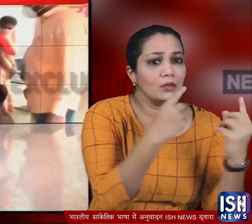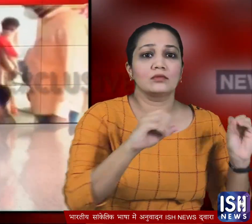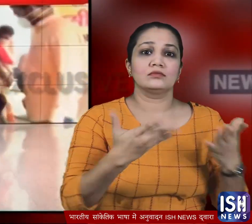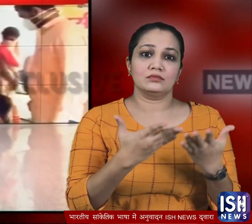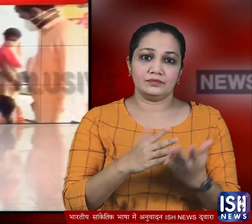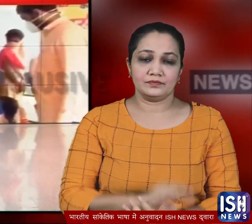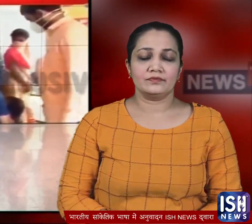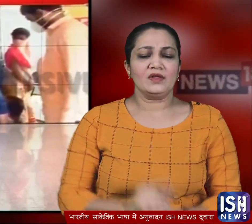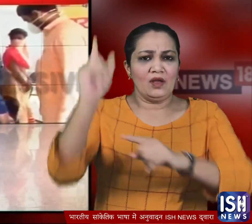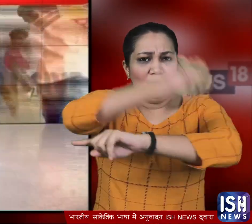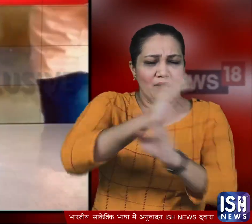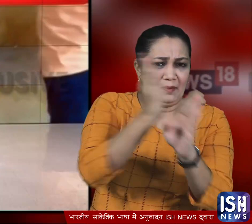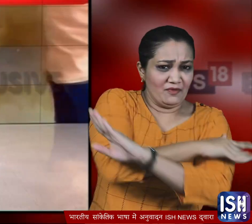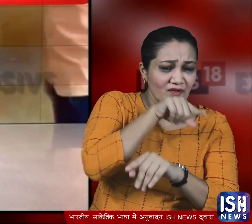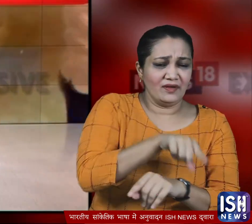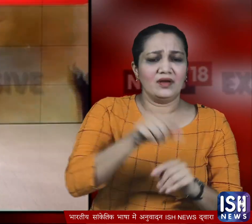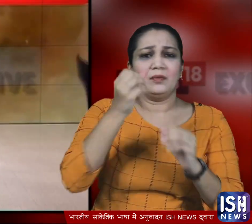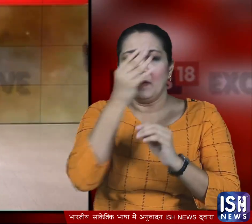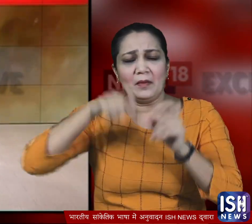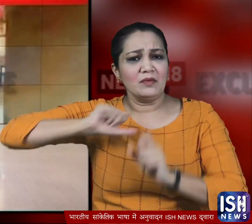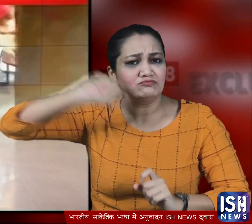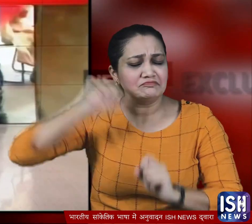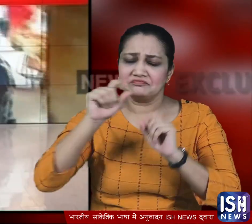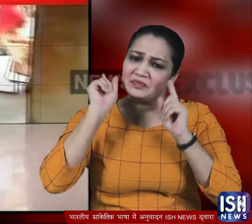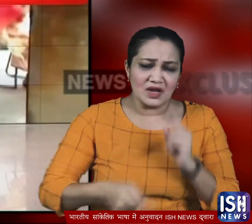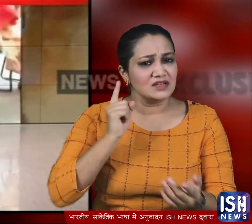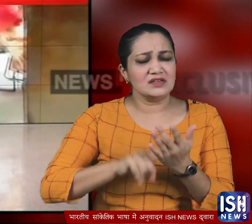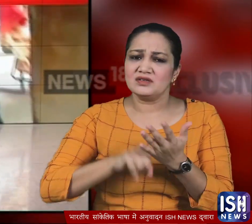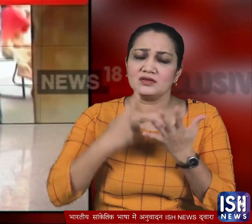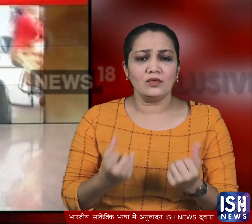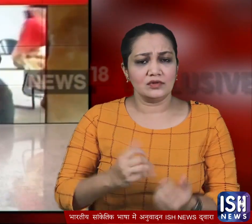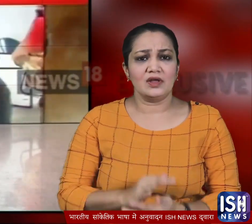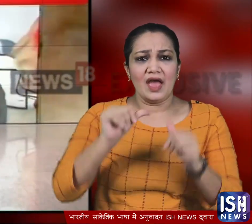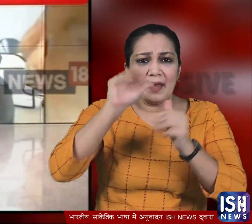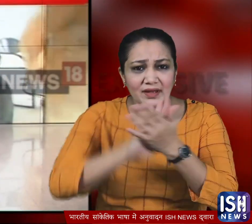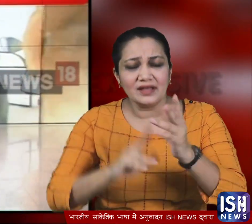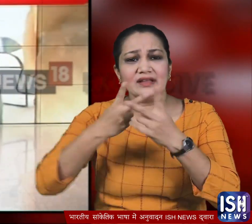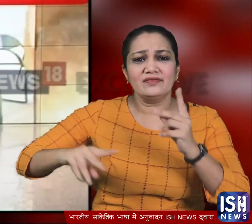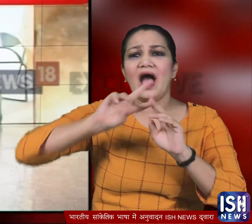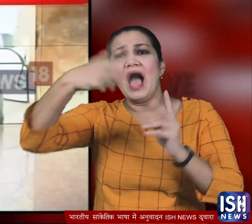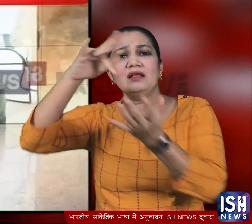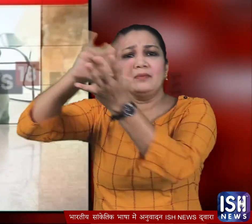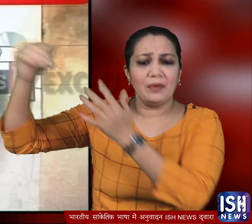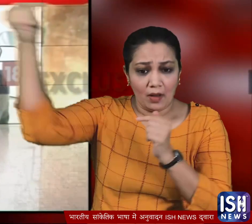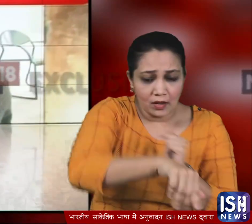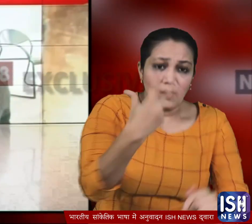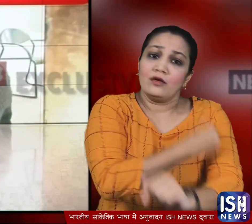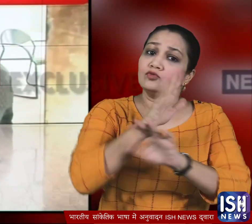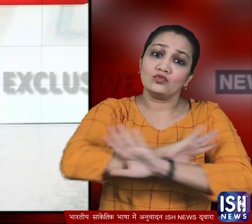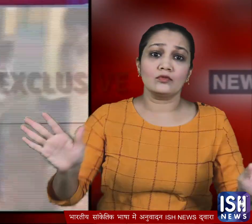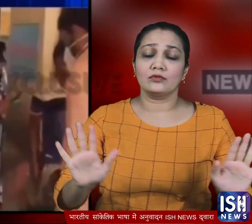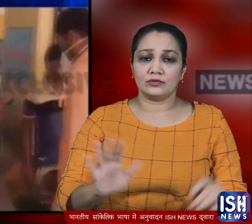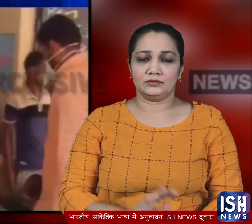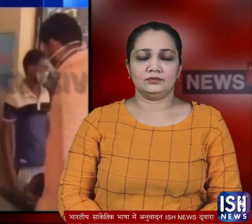दिया। एक दिन पहले वहां बीजेपी कार्यकर्ताओं ने हंगामा करते हुए मांग की थी कि अहमदनगर में किसी दूसरे जिले के लोगों को वैक्सीन नहीं लगाई जानी